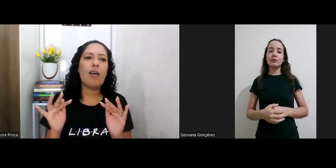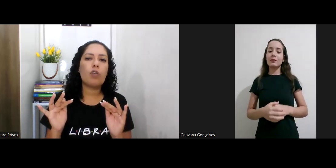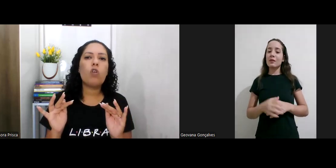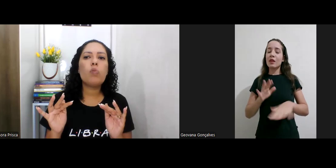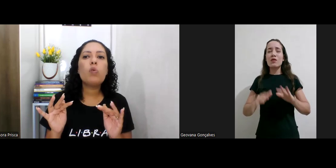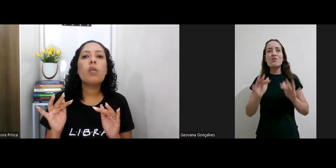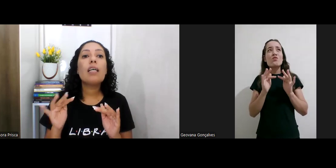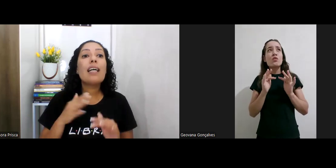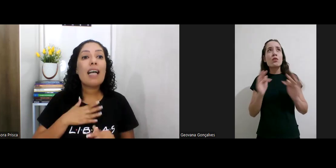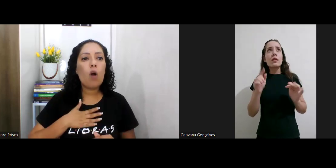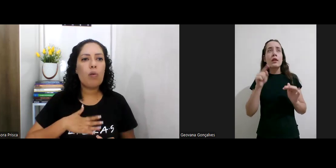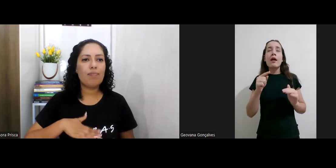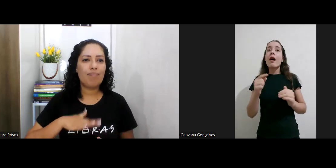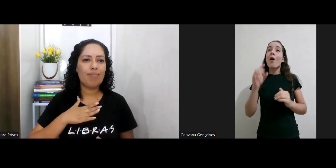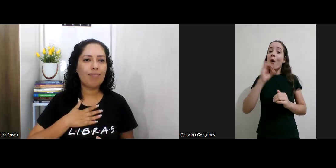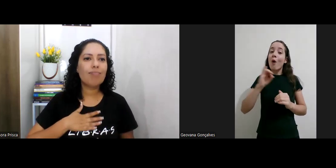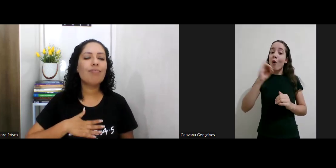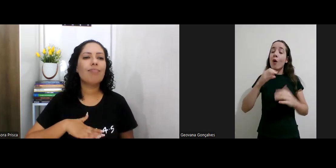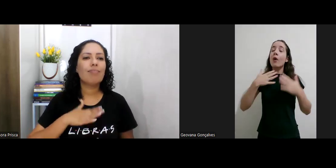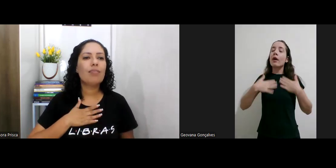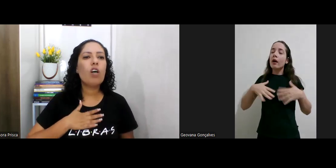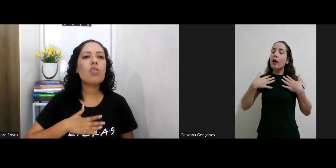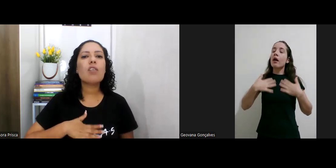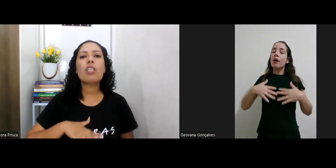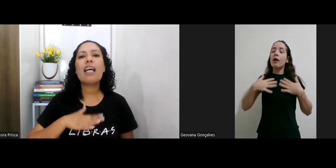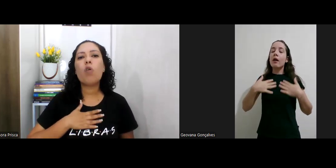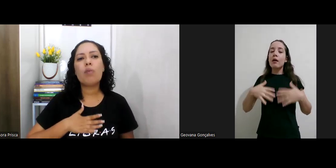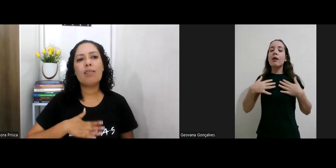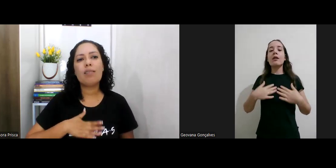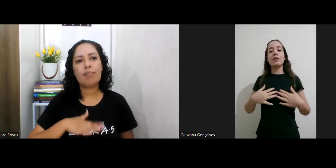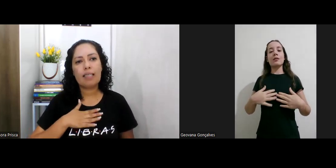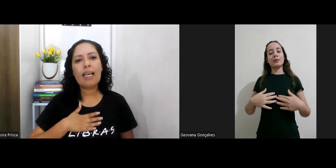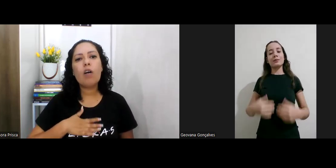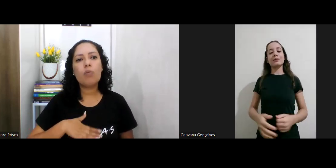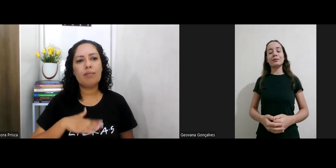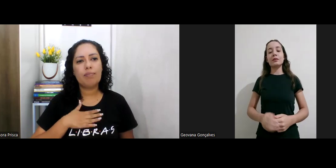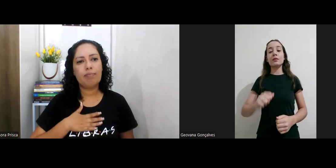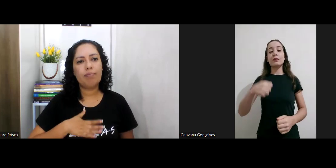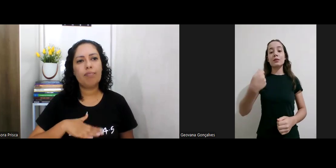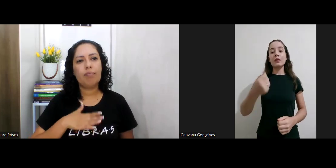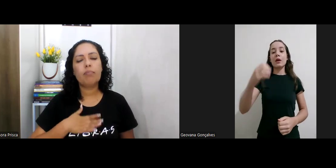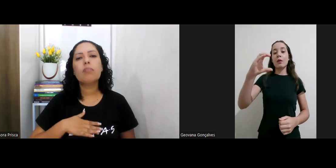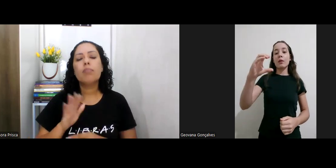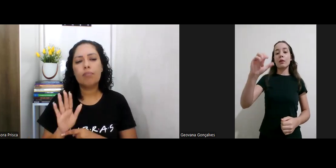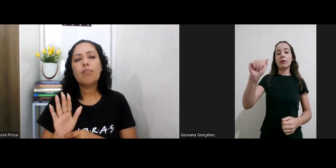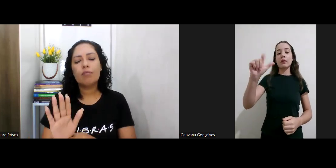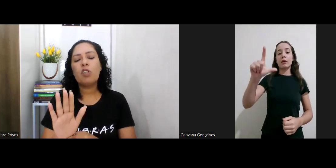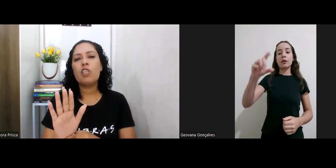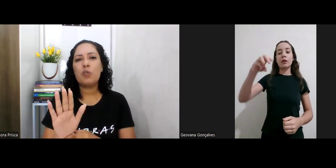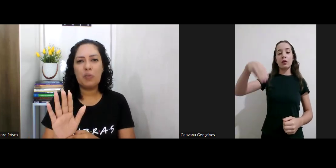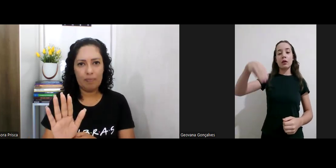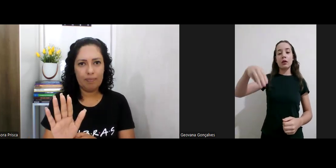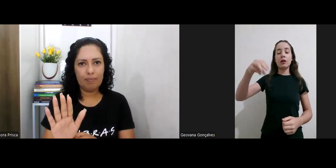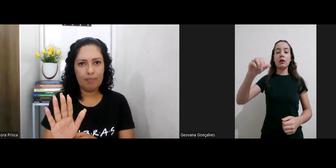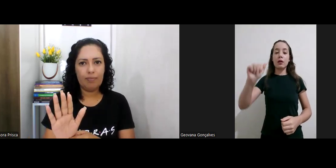uma simples palavra como calma. Olha o sinal de calma. Calma,